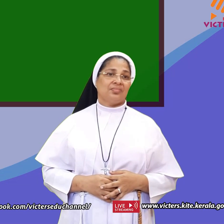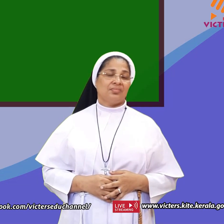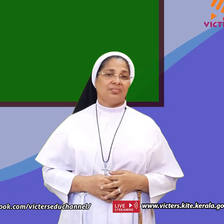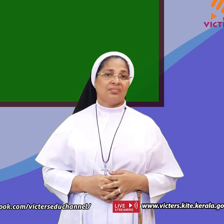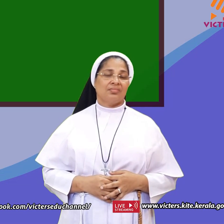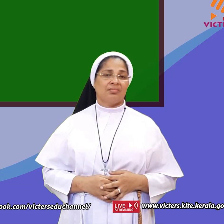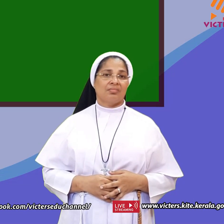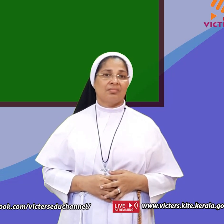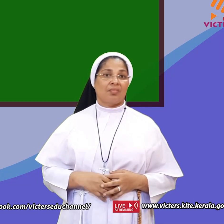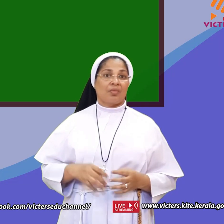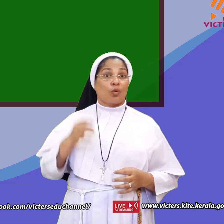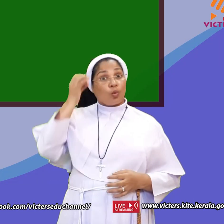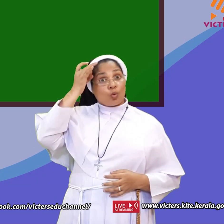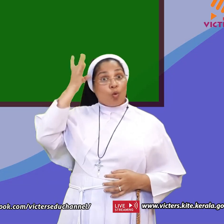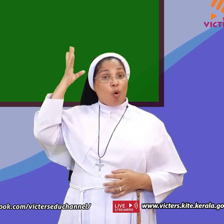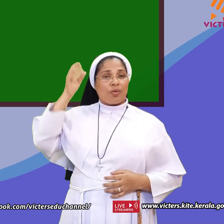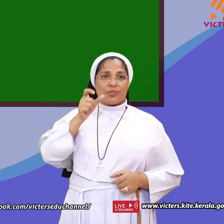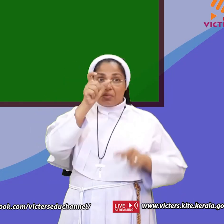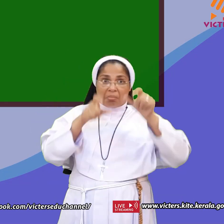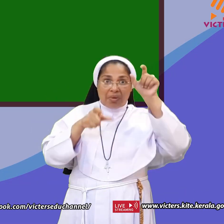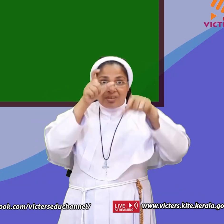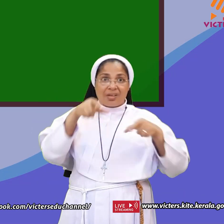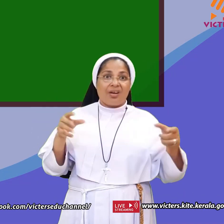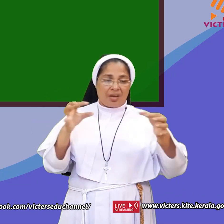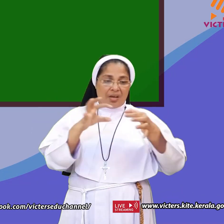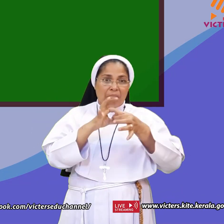അത് മനുഷ്യബന്ധങ്ങളിൽ വിള്ളൽ സൃഷ്ടിക്കുന്നു.